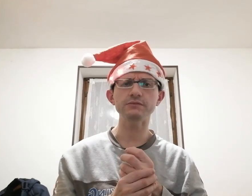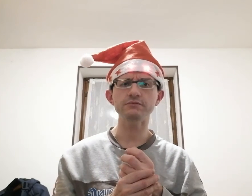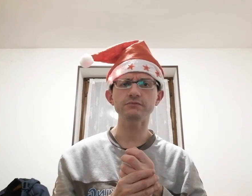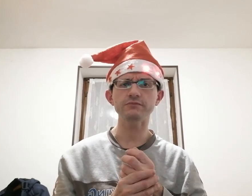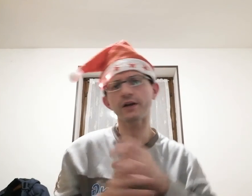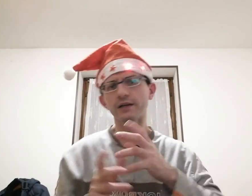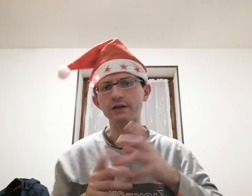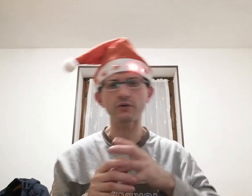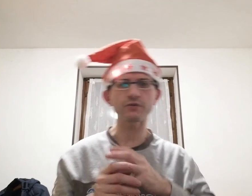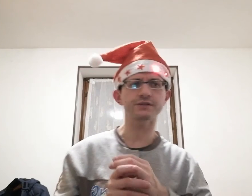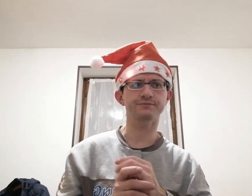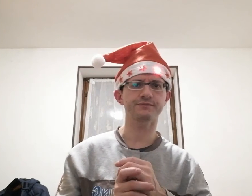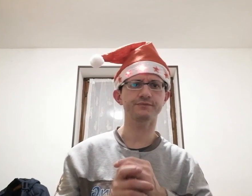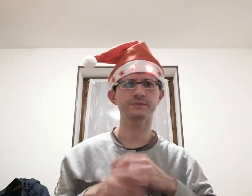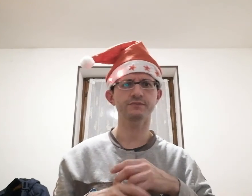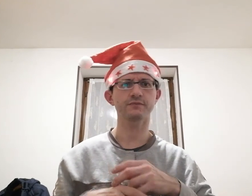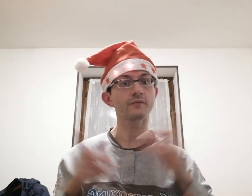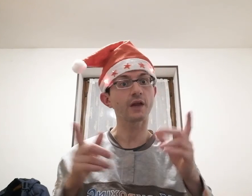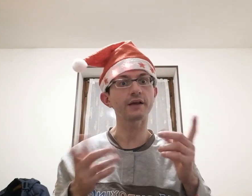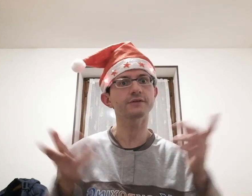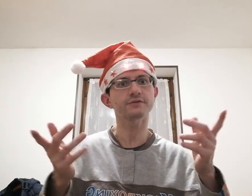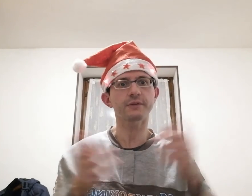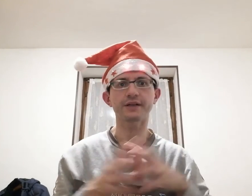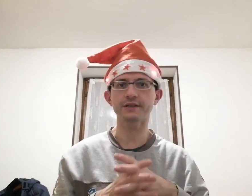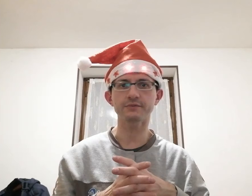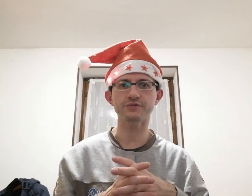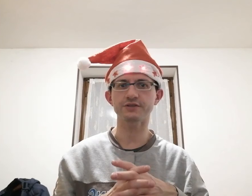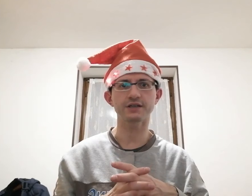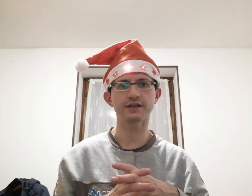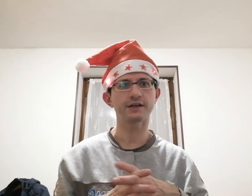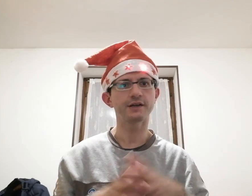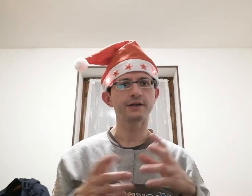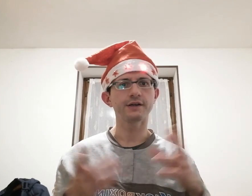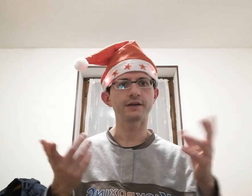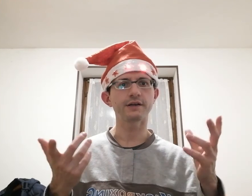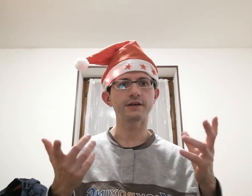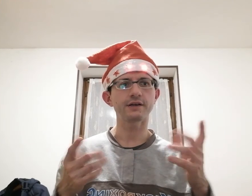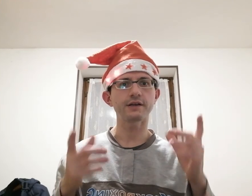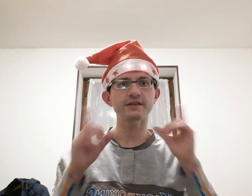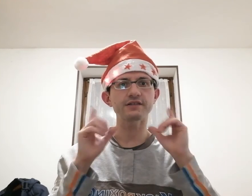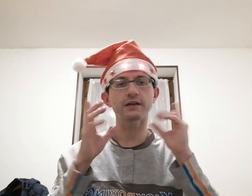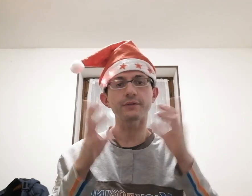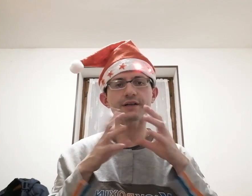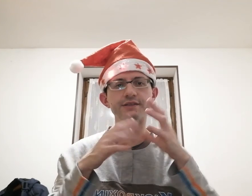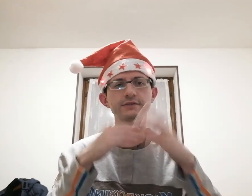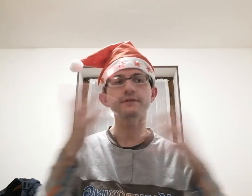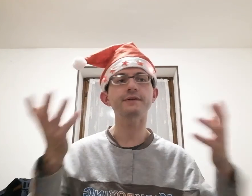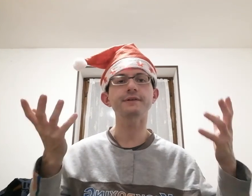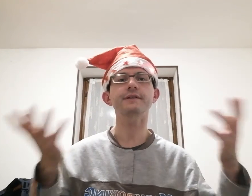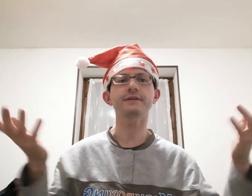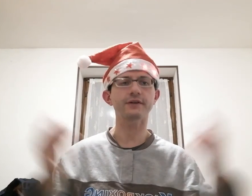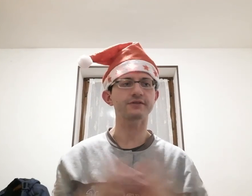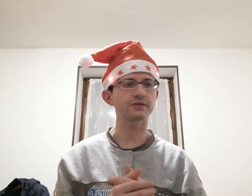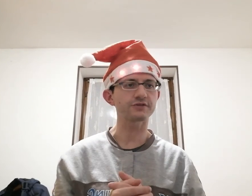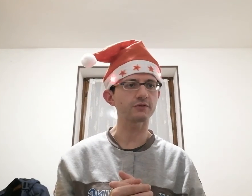per fare altre cose. Giustamente bisogna essere capaci di fare queste cose qua.